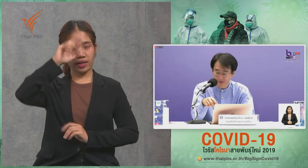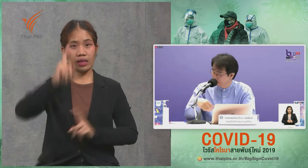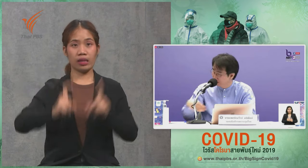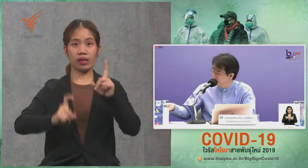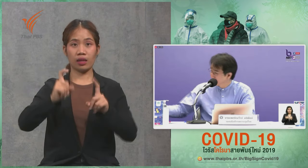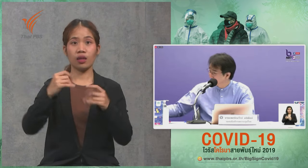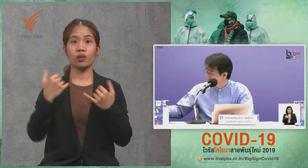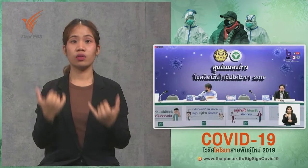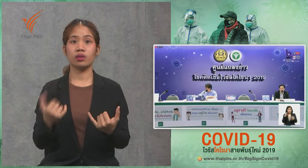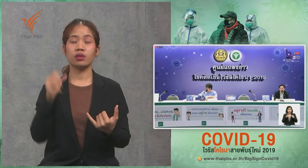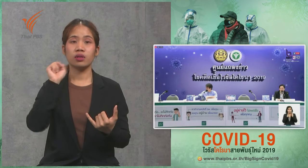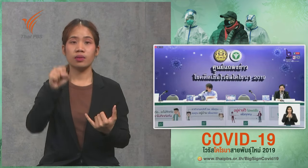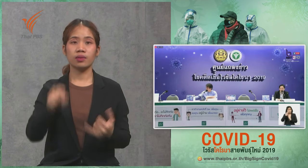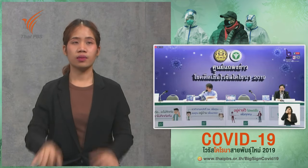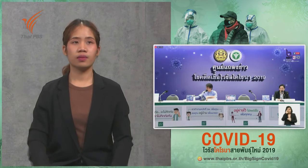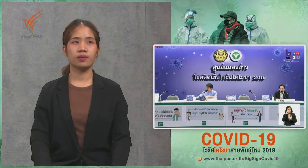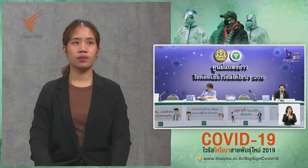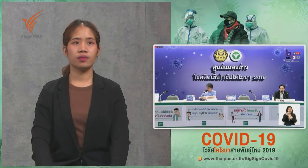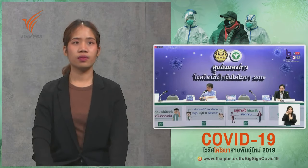ครับ